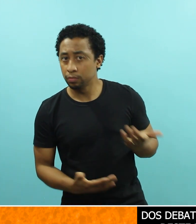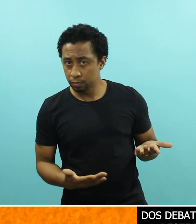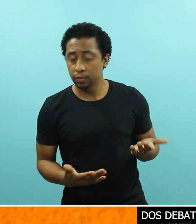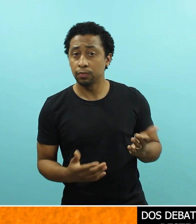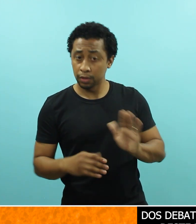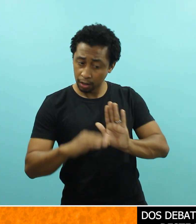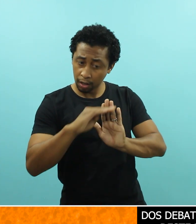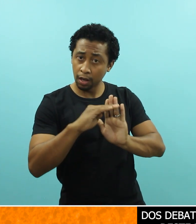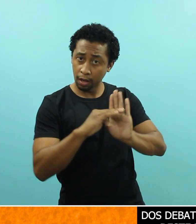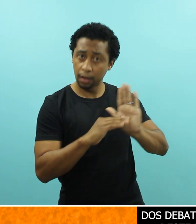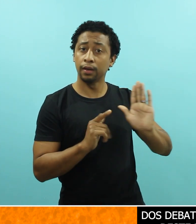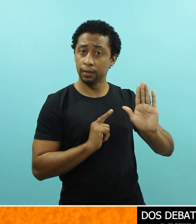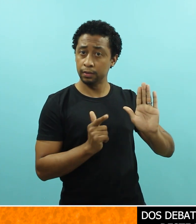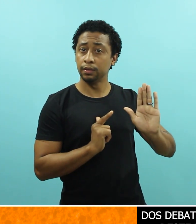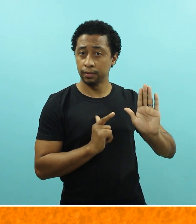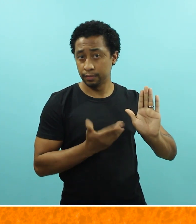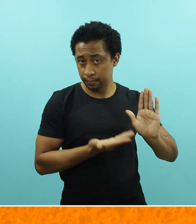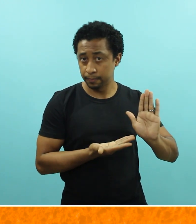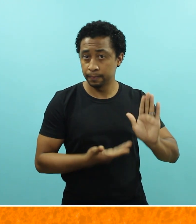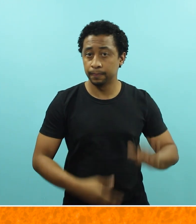deste regimento.